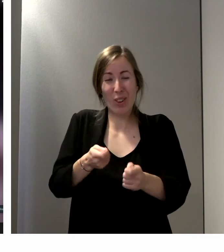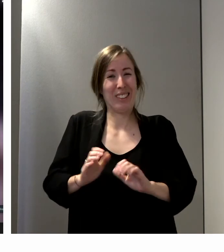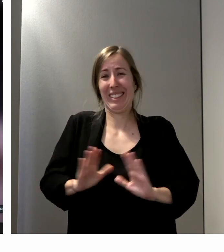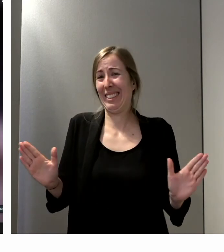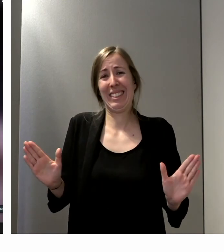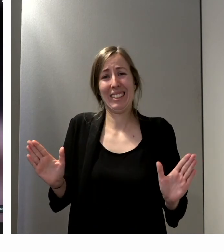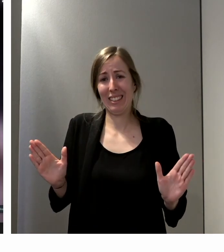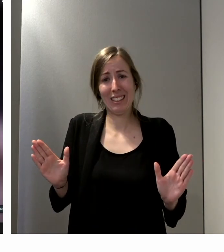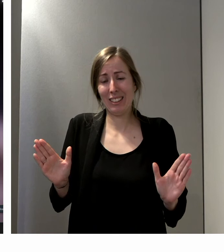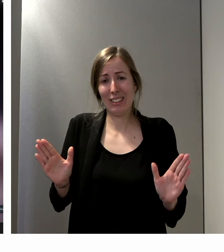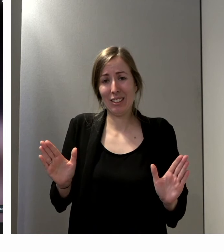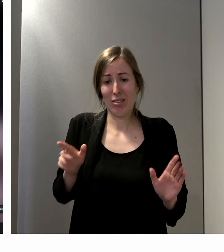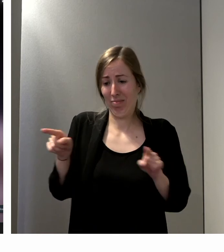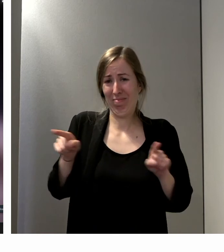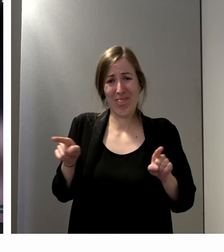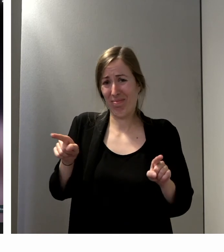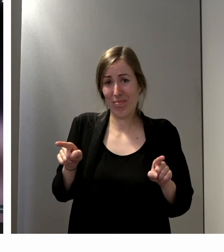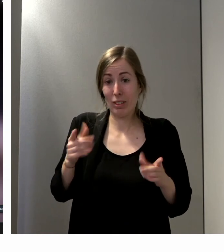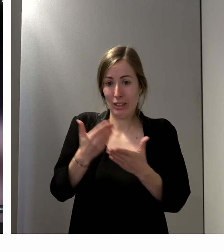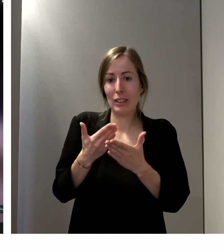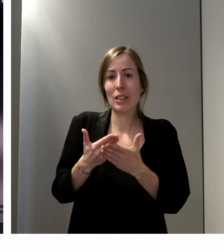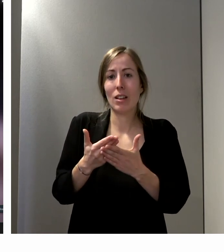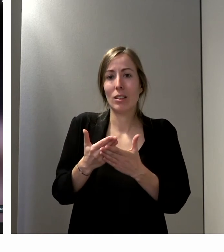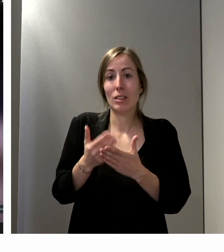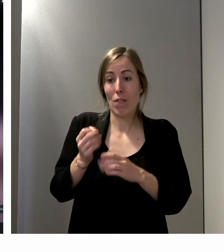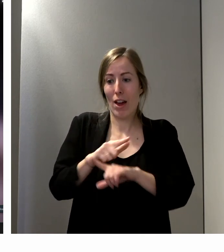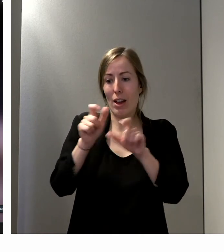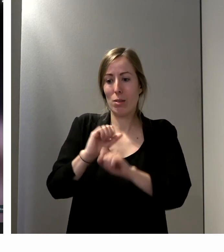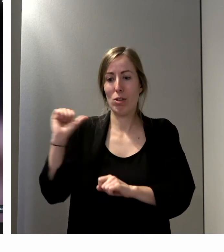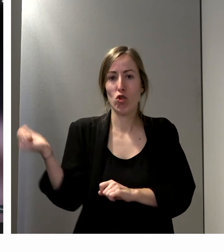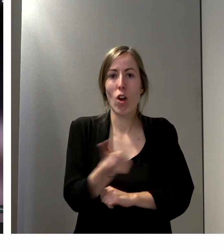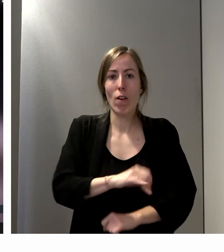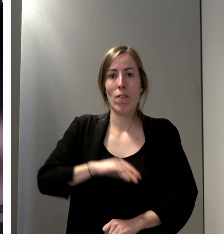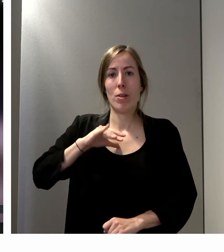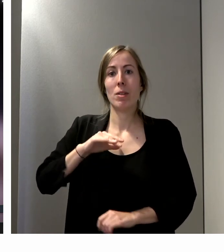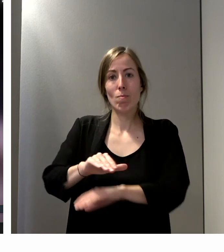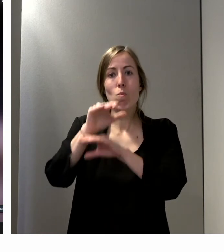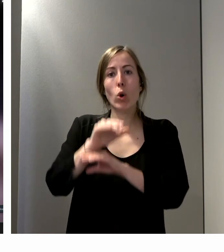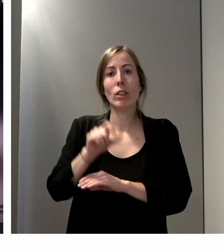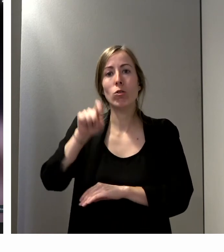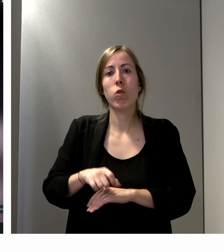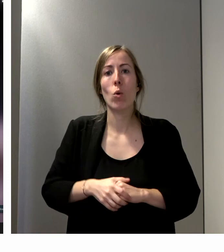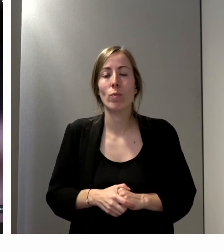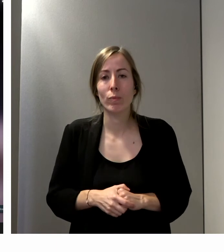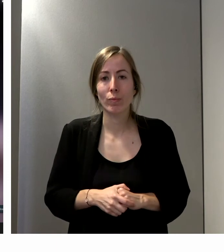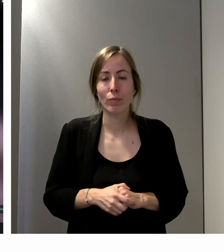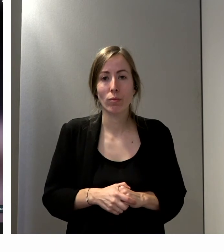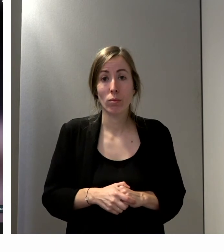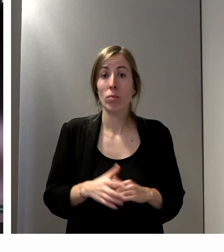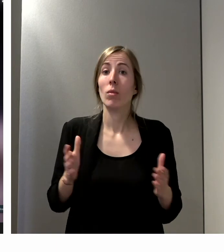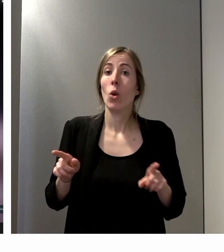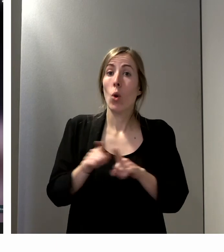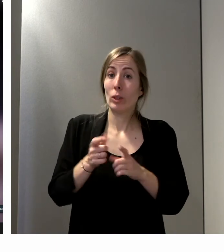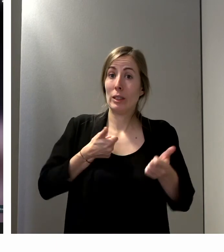ni les personnes en situation de handicap. C'est la garantie du respect de la dignité de chacun. le service aussi, il est là